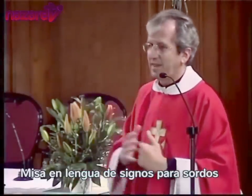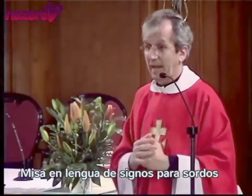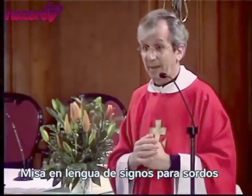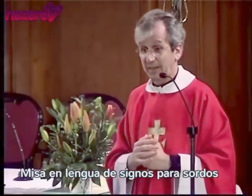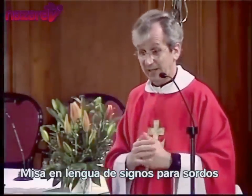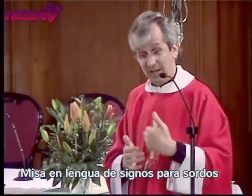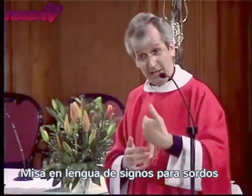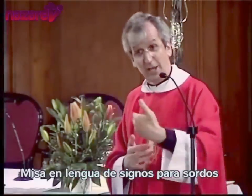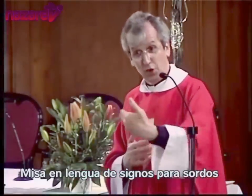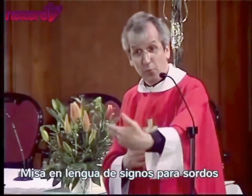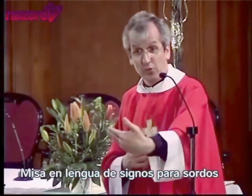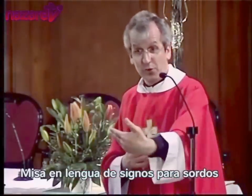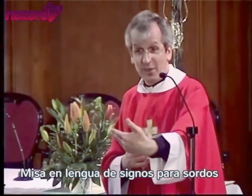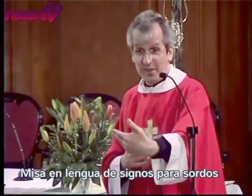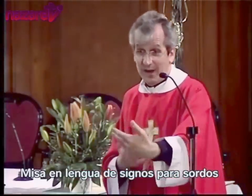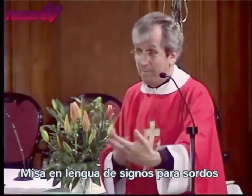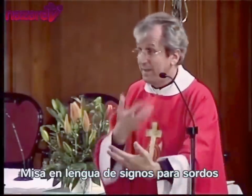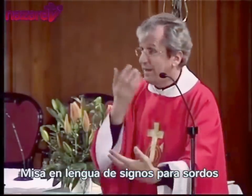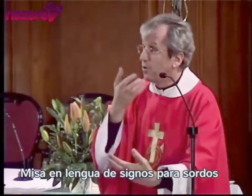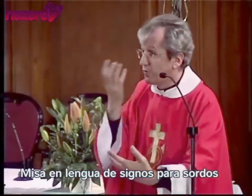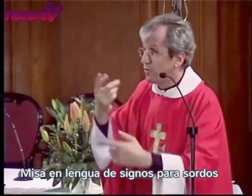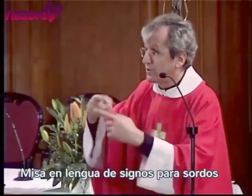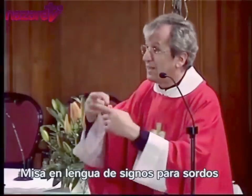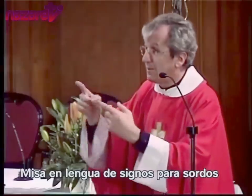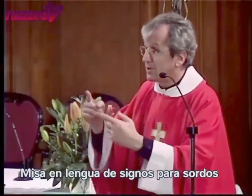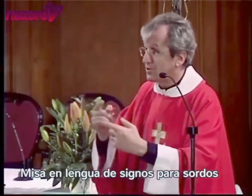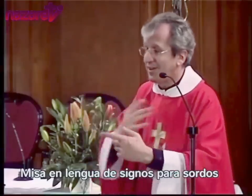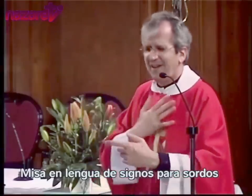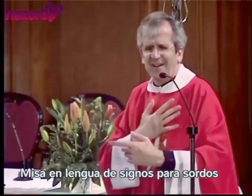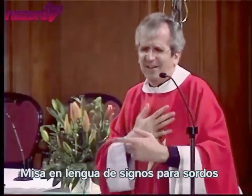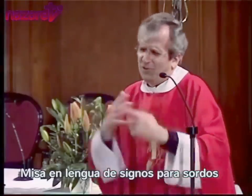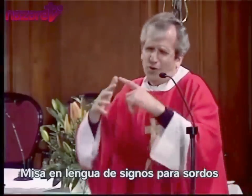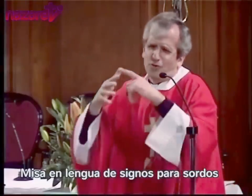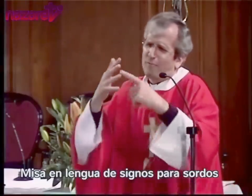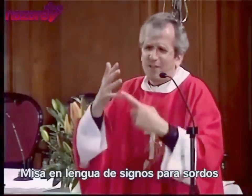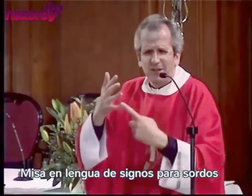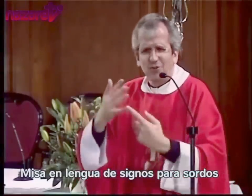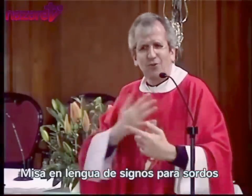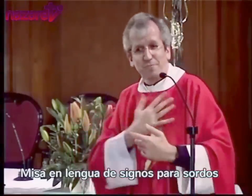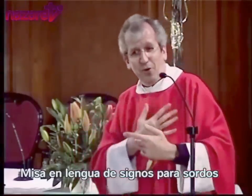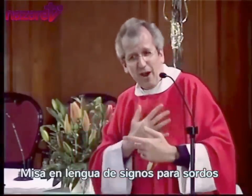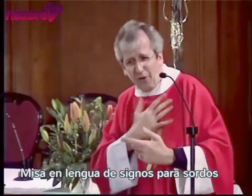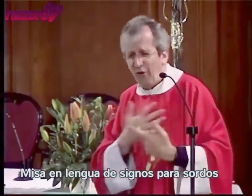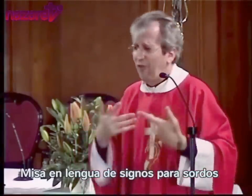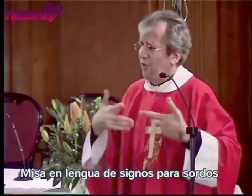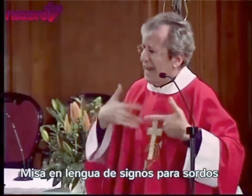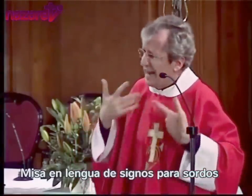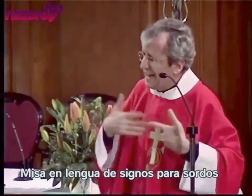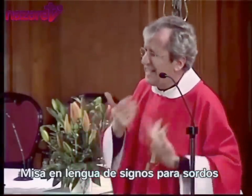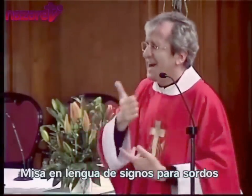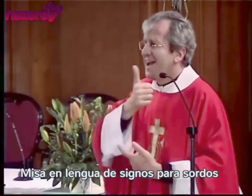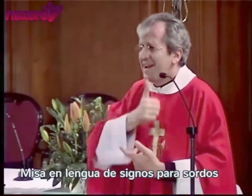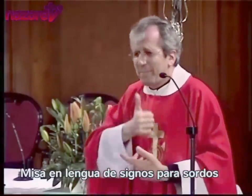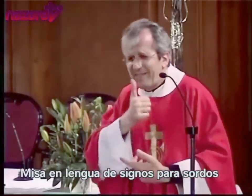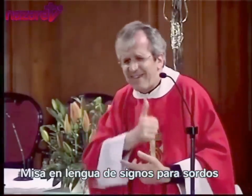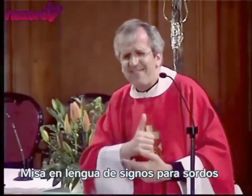que nos hace capaces. Y como consecuencia vendrían los frutos tan diversos, no los vamos a decir todos, pero el gozo, la